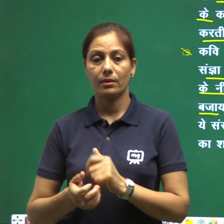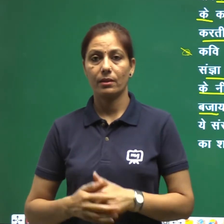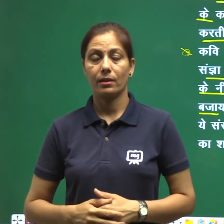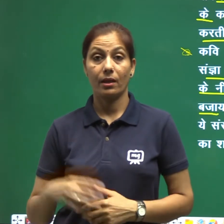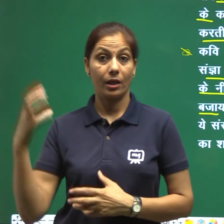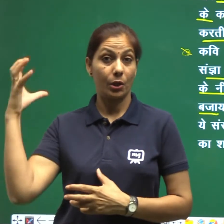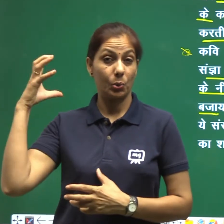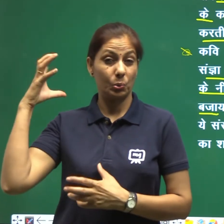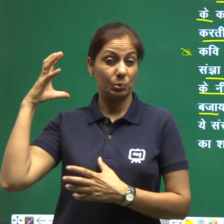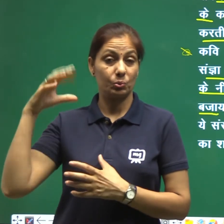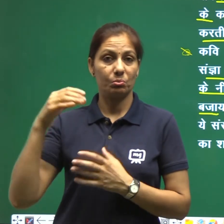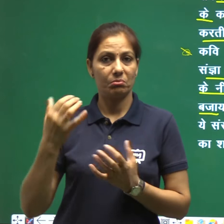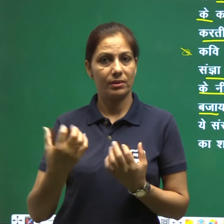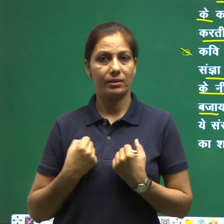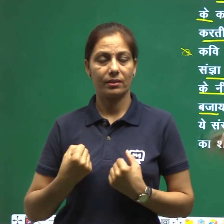धूप मिलती है,